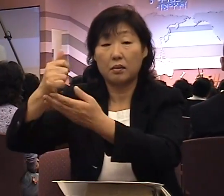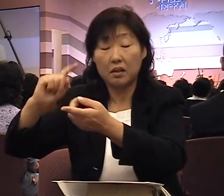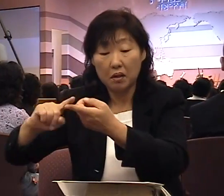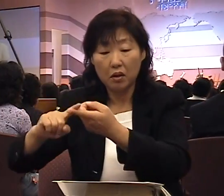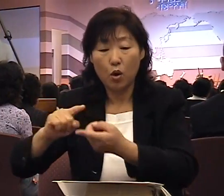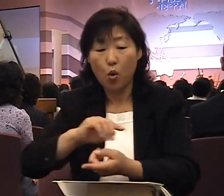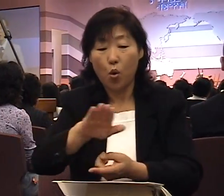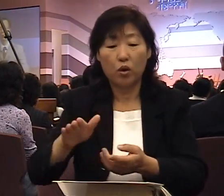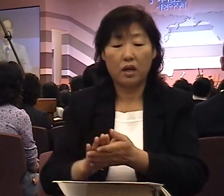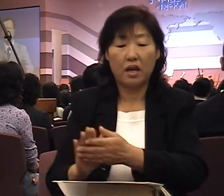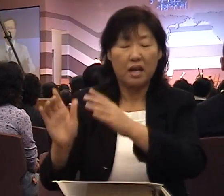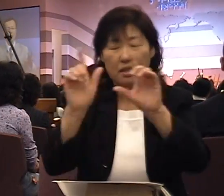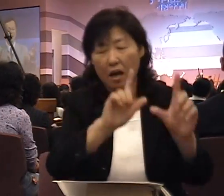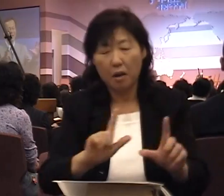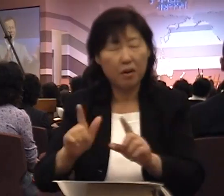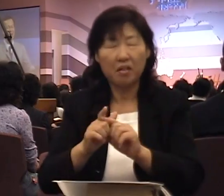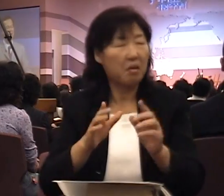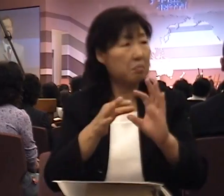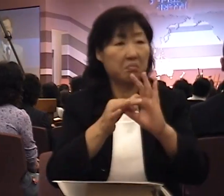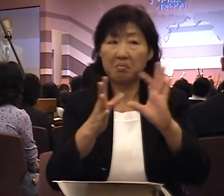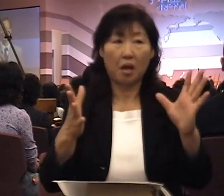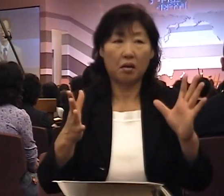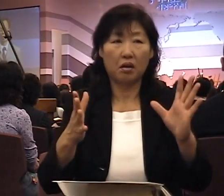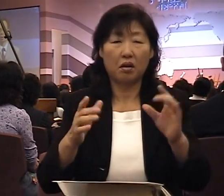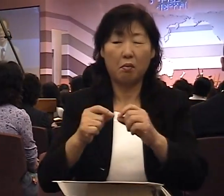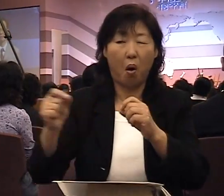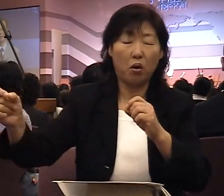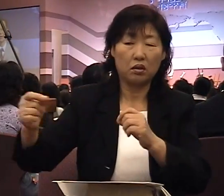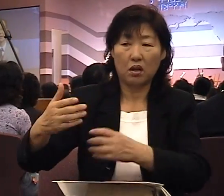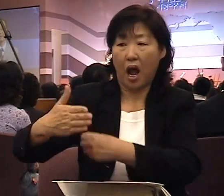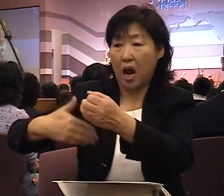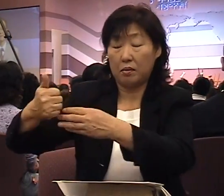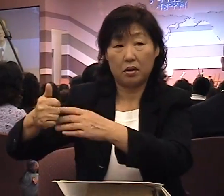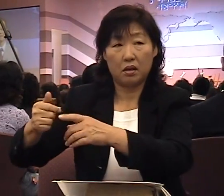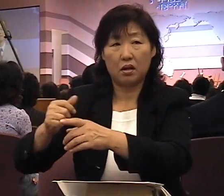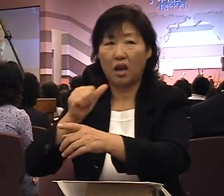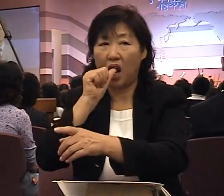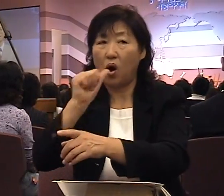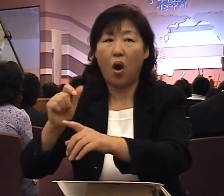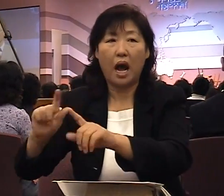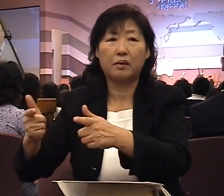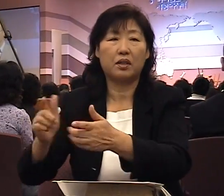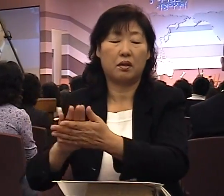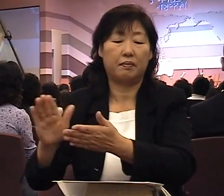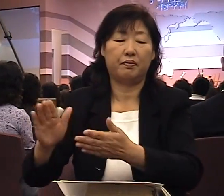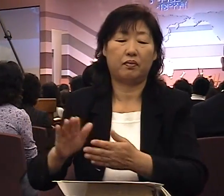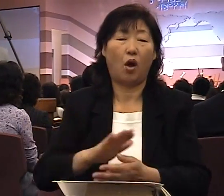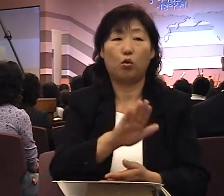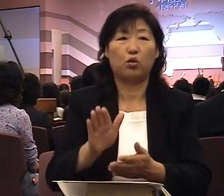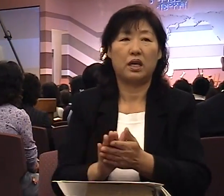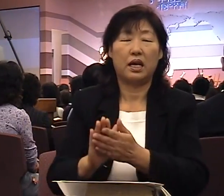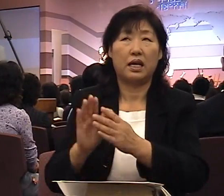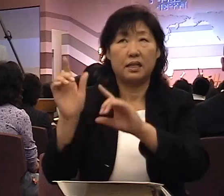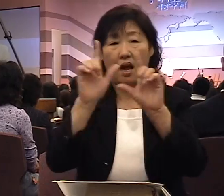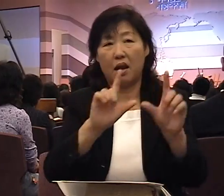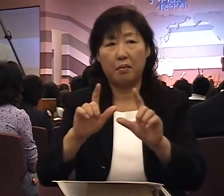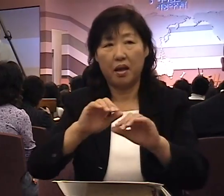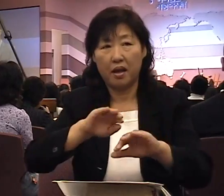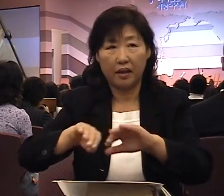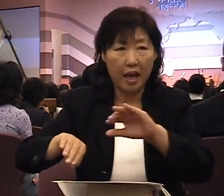우리의 삶에 나 상관없어 하고 멀리 계신 하나님이 되십니까? 결코 아닙니다. 우리의 삶에 개입하시는